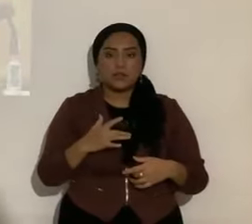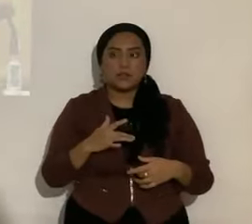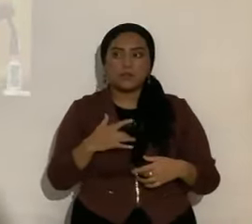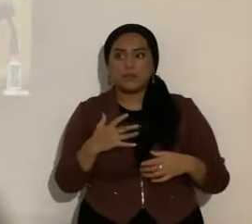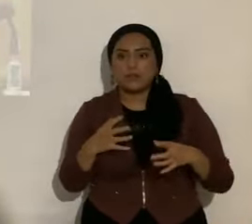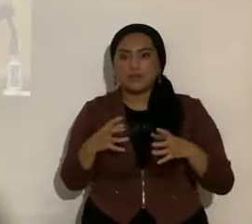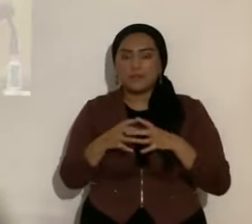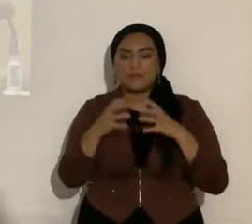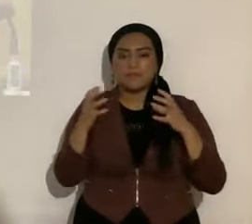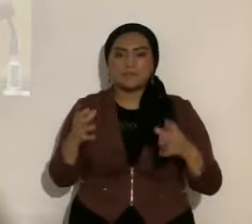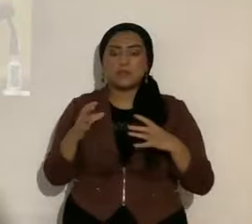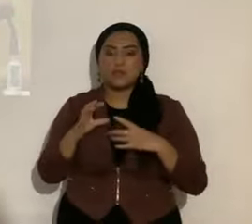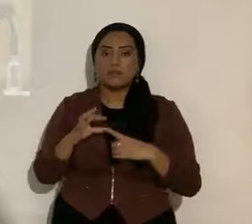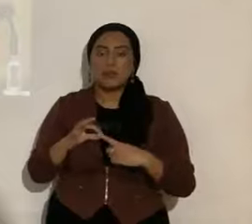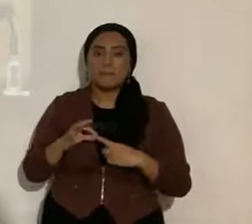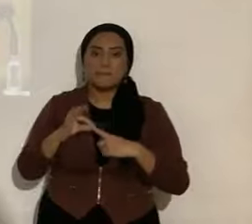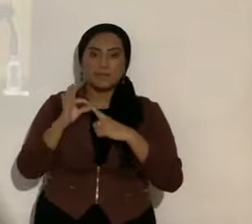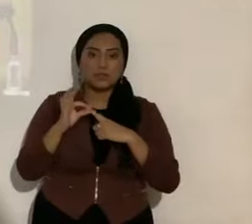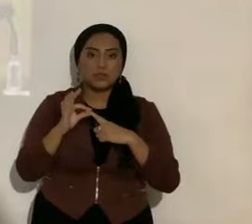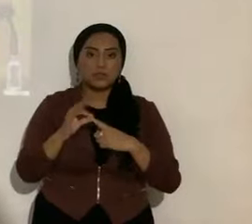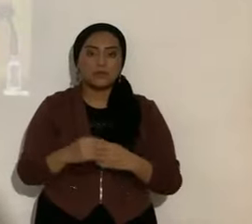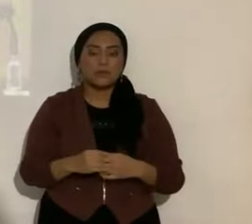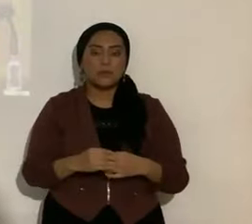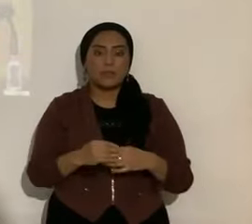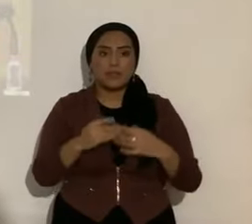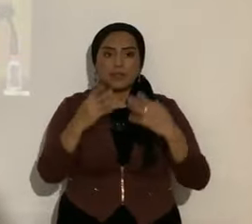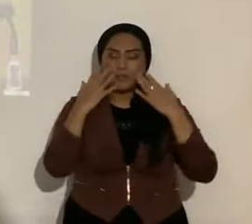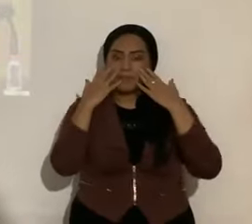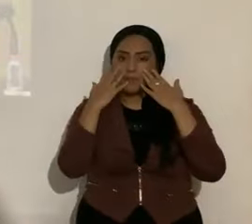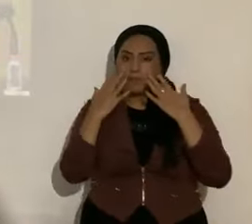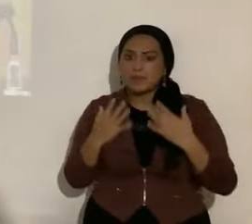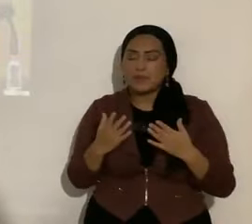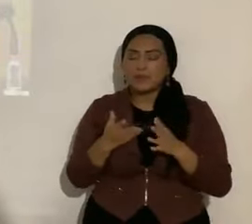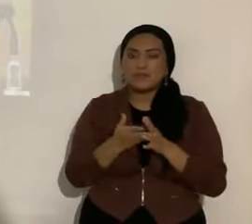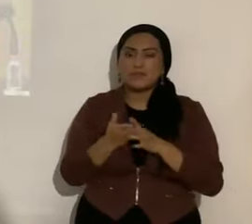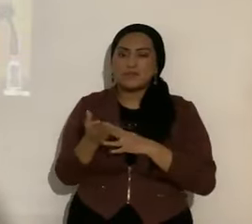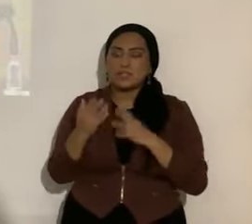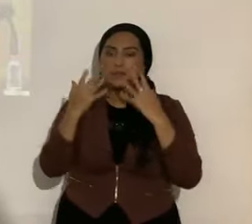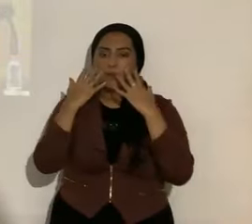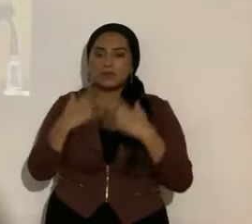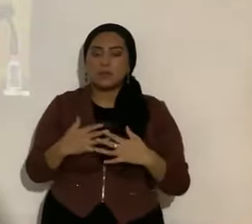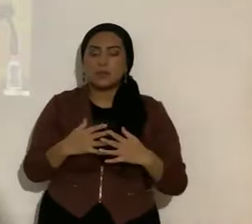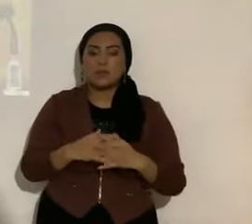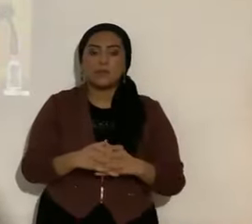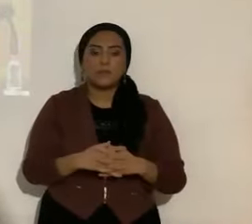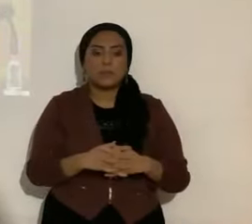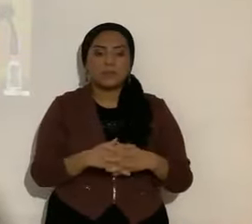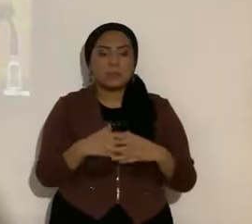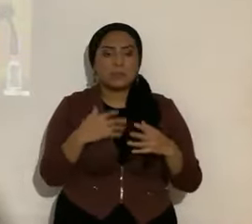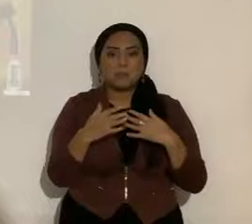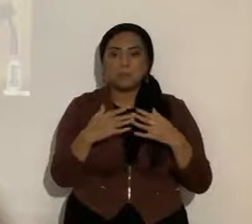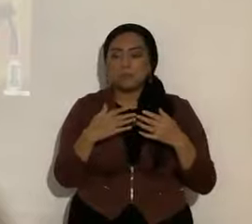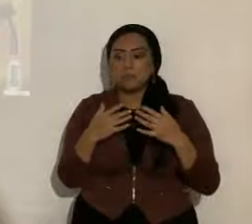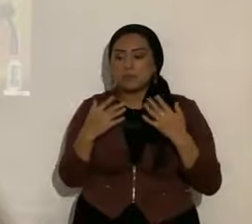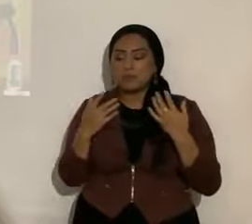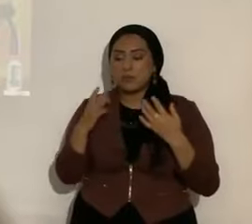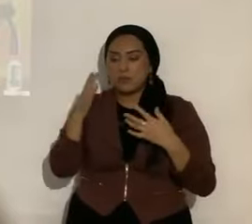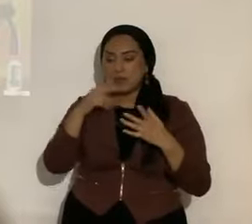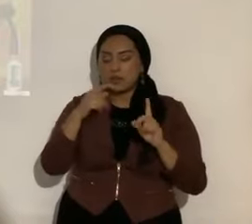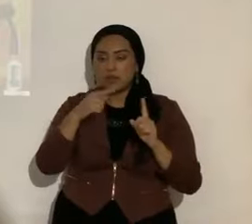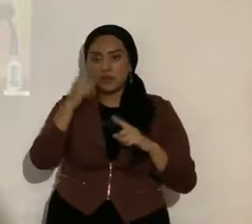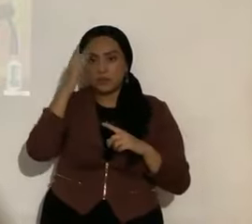experiencia muy especial. Una tristeza muy profunda. A pesar de que